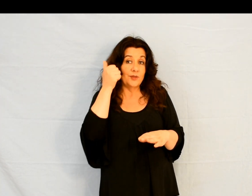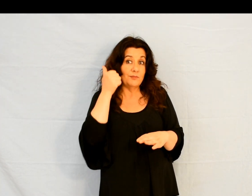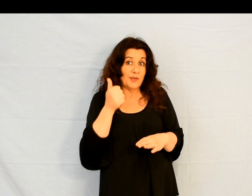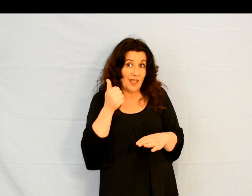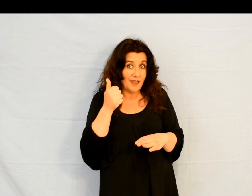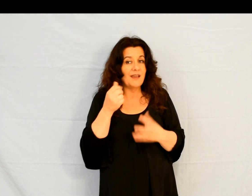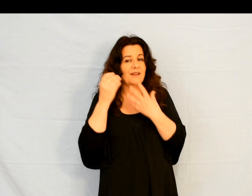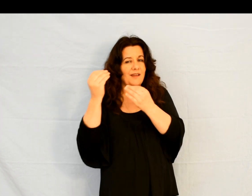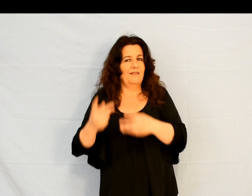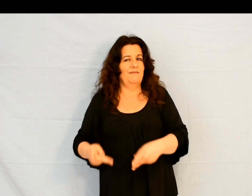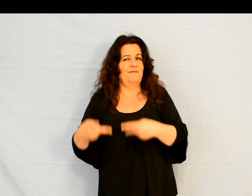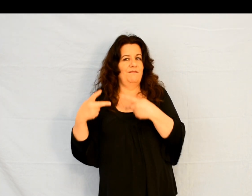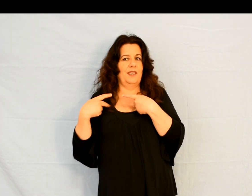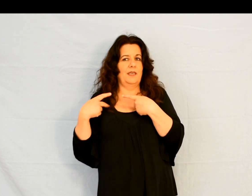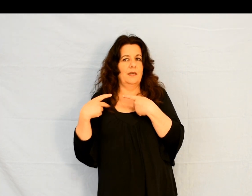mourront.